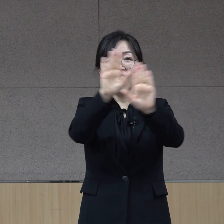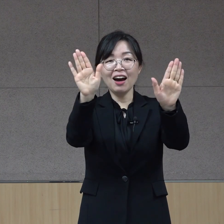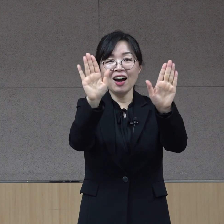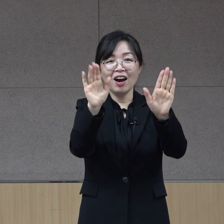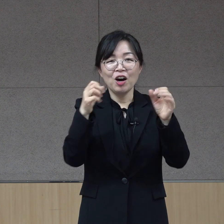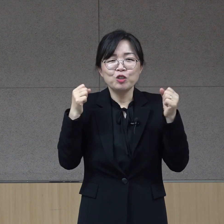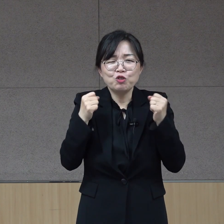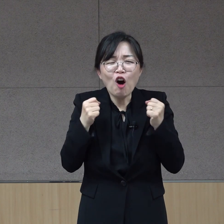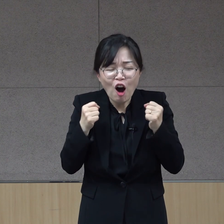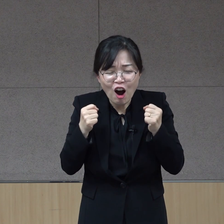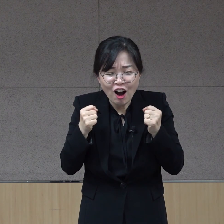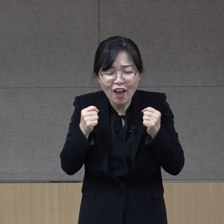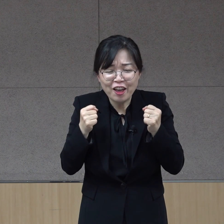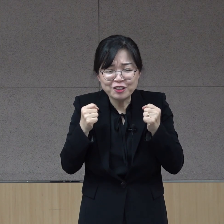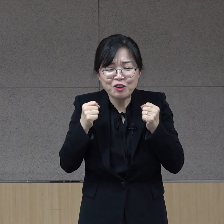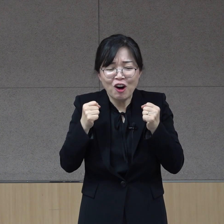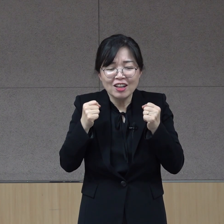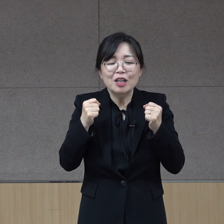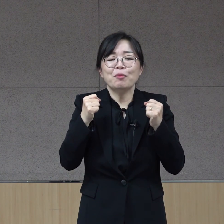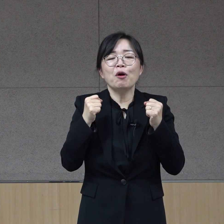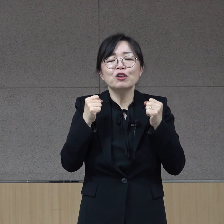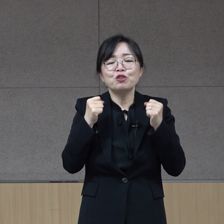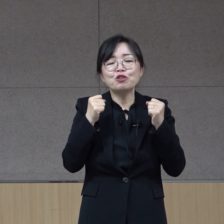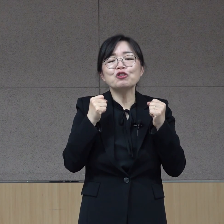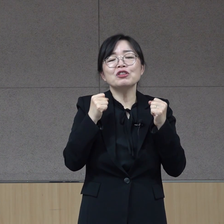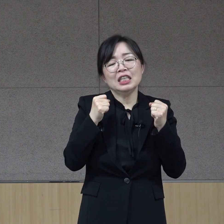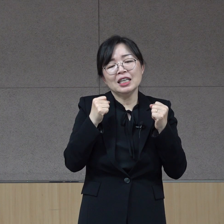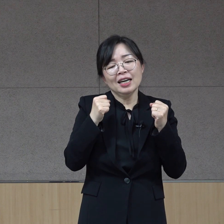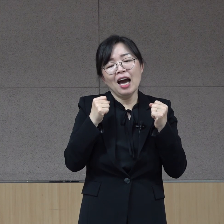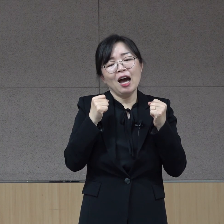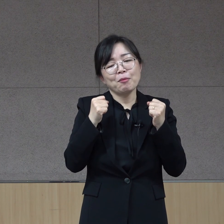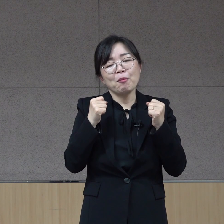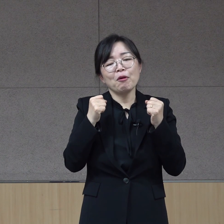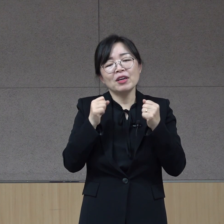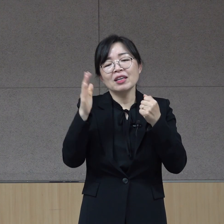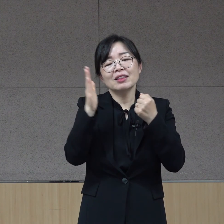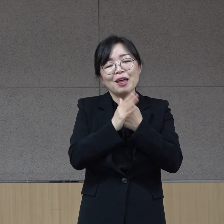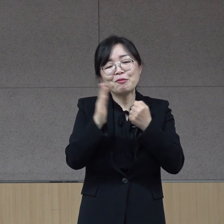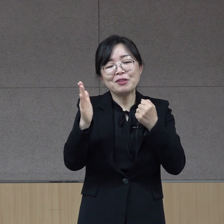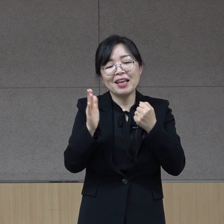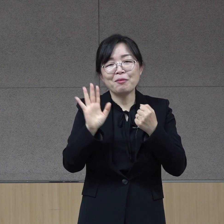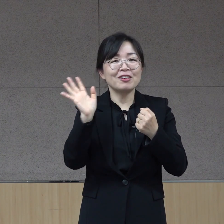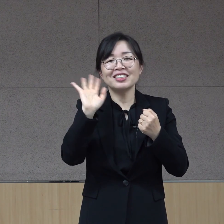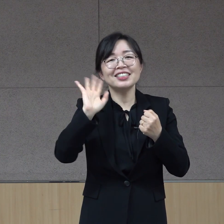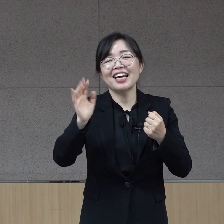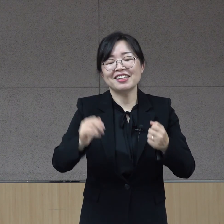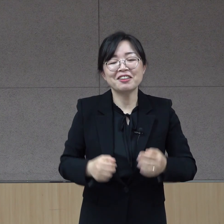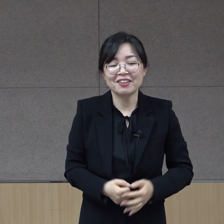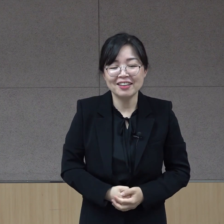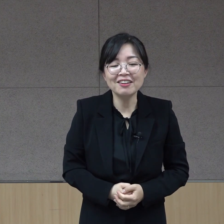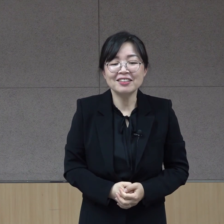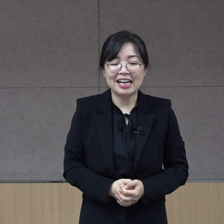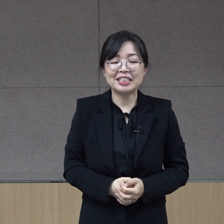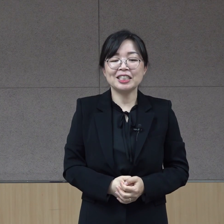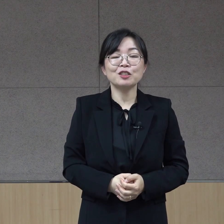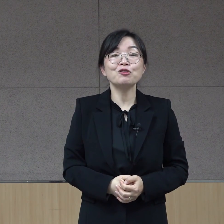날씨가 추워. 네, 추워. 추우니까 뭐뭐이기 때문에 그거 쓰지 않을 거예요. 날씨가